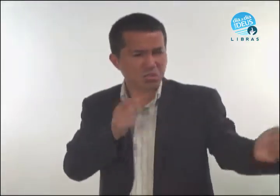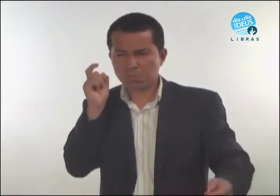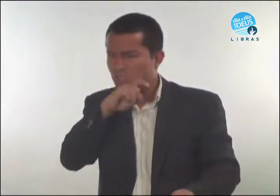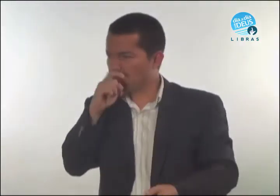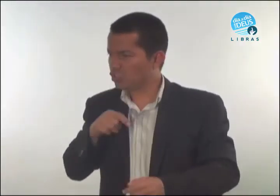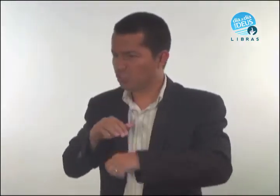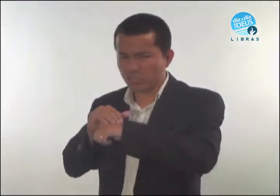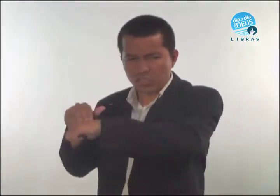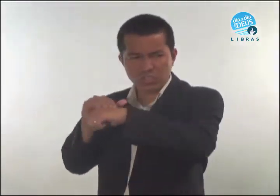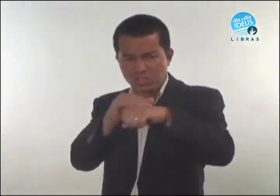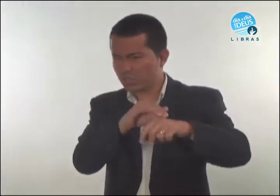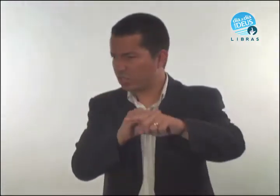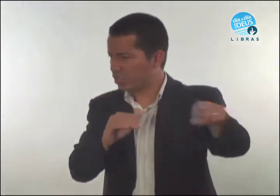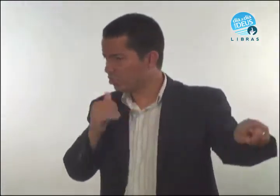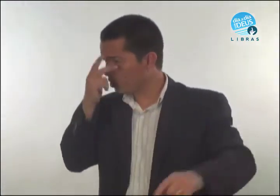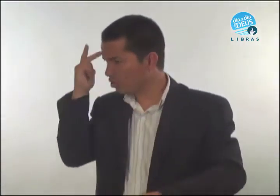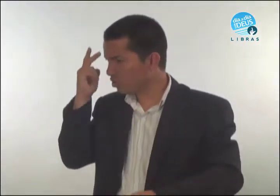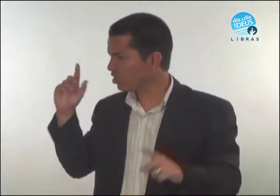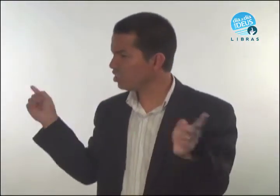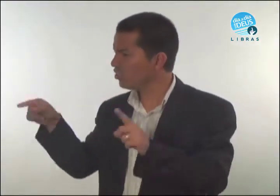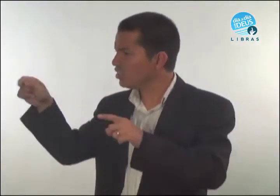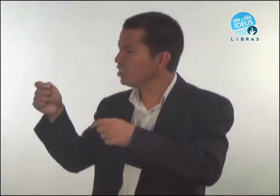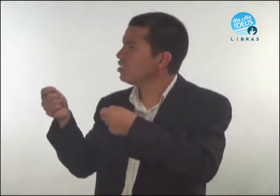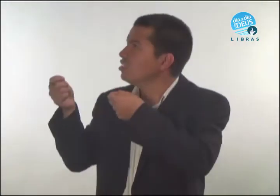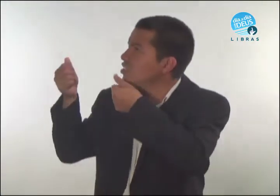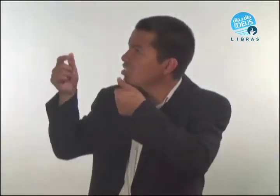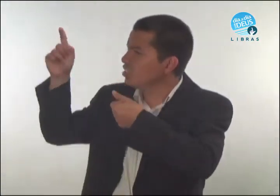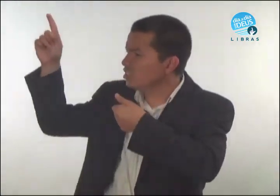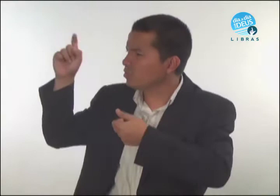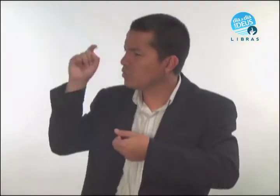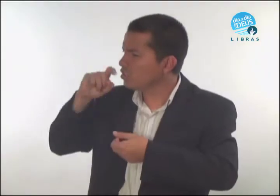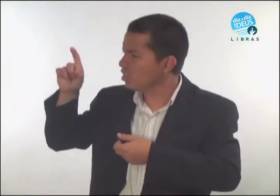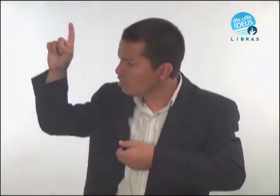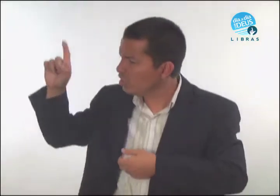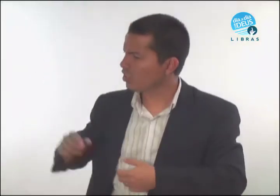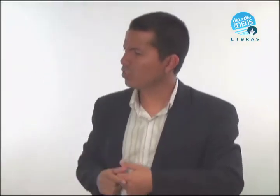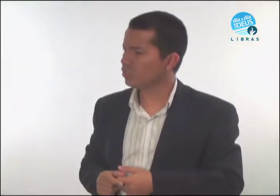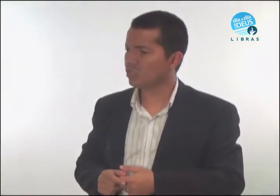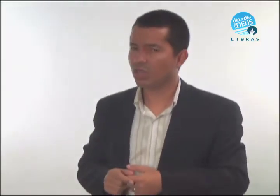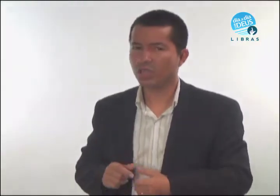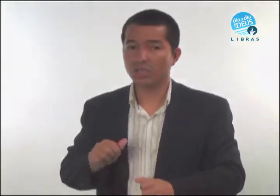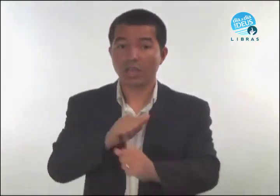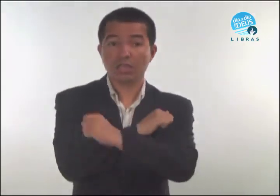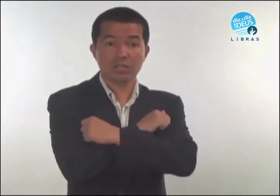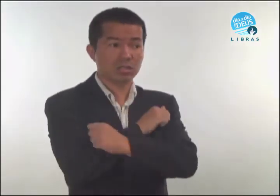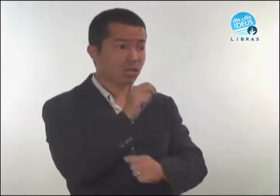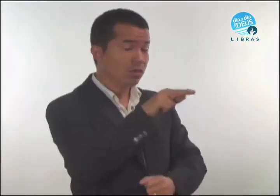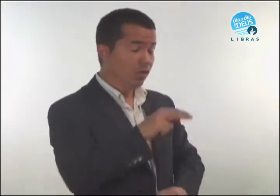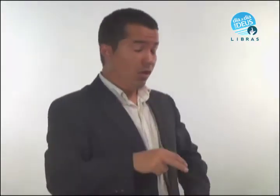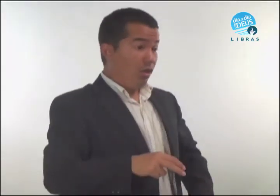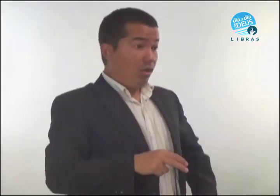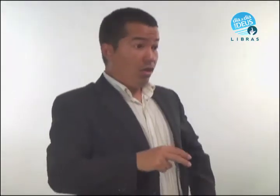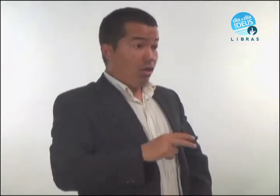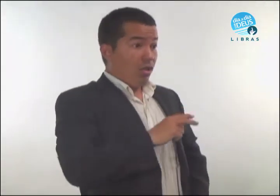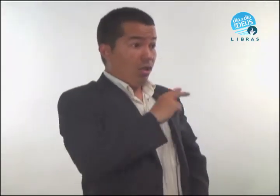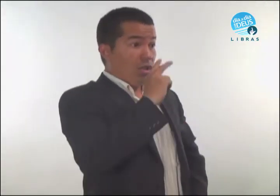mentiu para seres humanos, mentiu para Deus. E assim que ouviu isso, Ananias caiu morto.